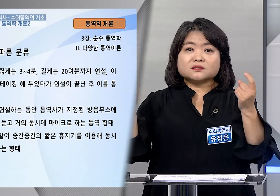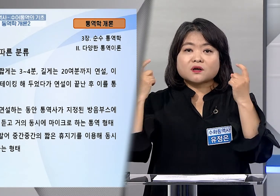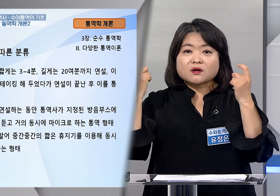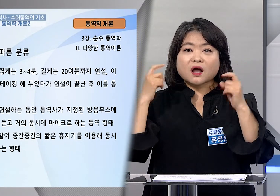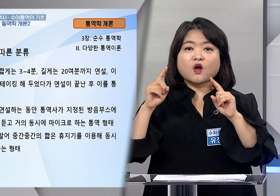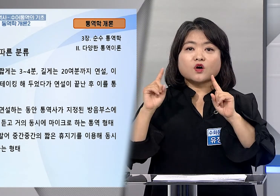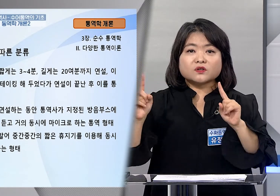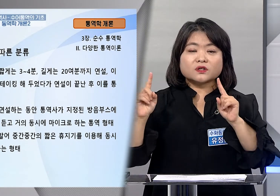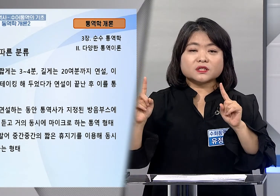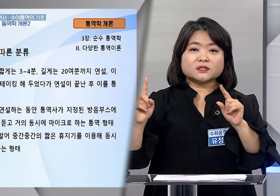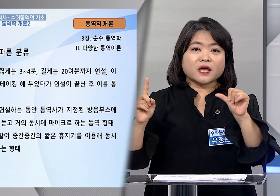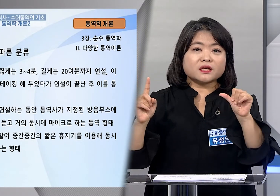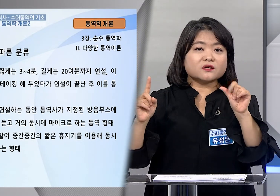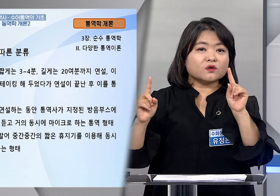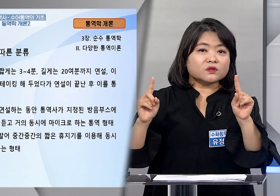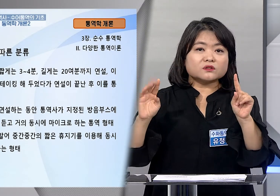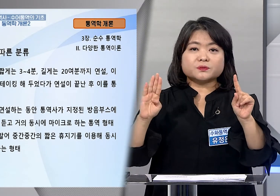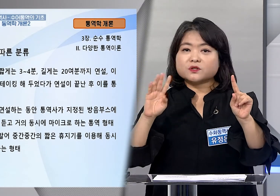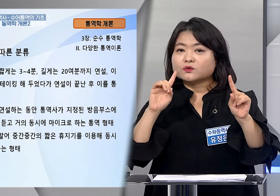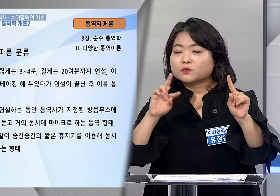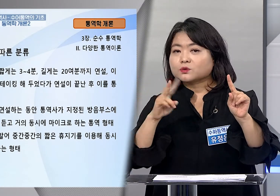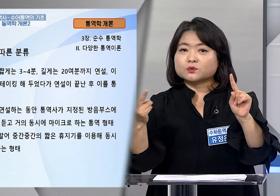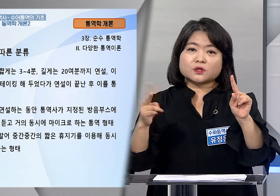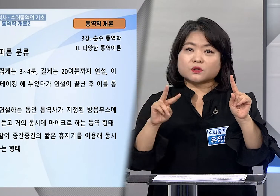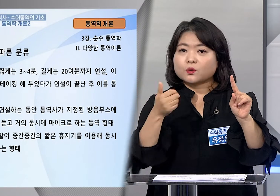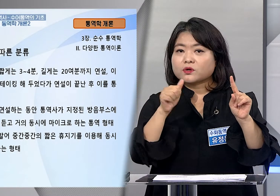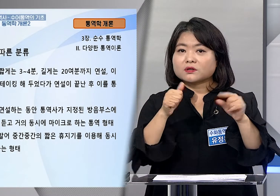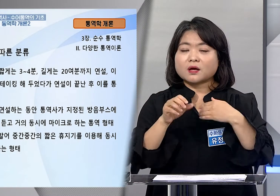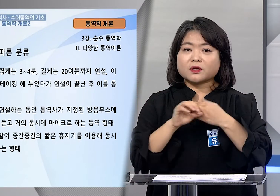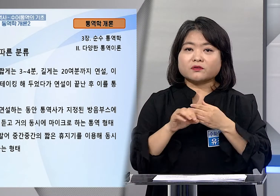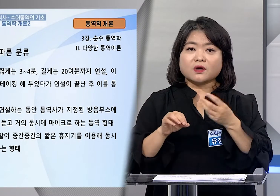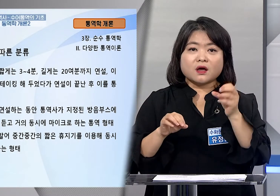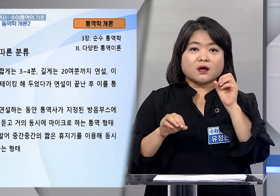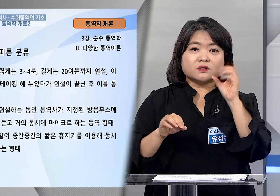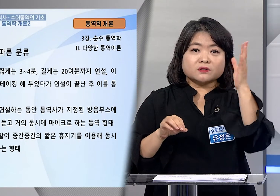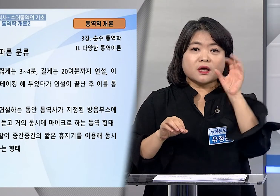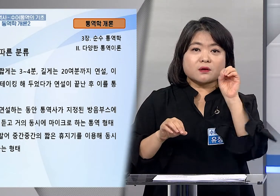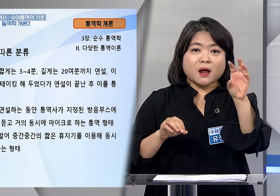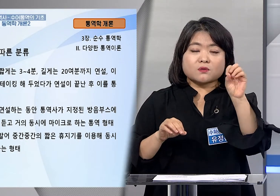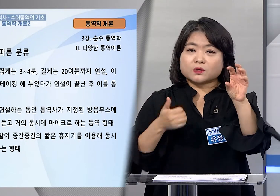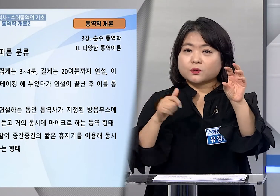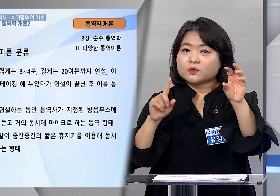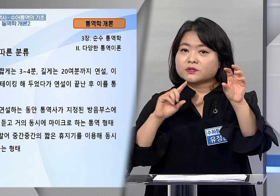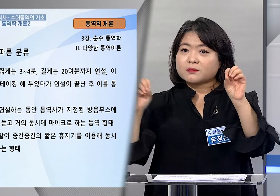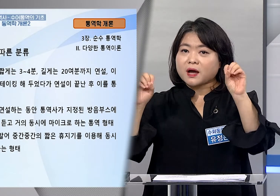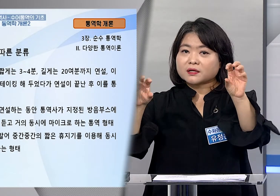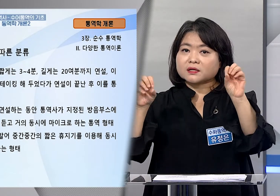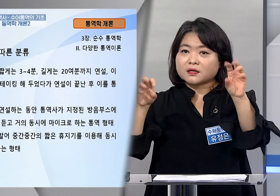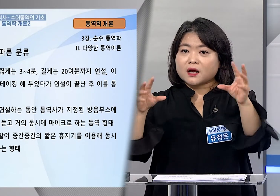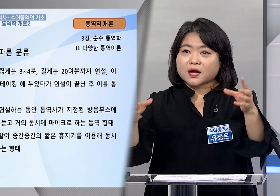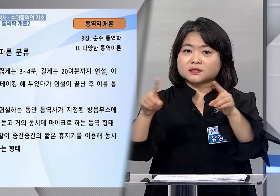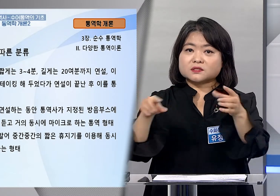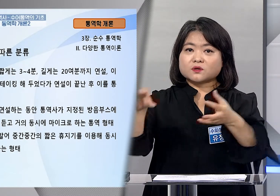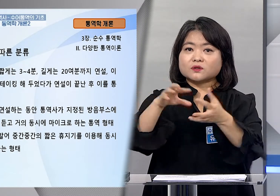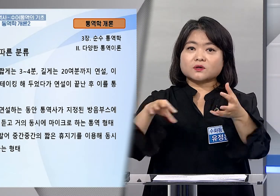청각 언어인 A 언어를 B 언어로 통역을 하면 연사의 말과 통역사의 말이 같이 섞여서